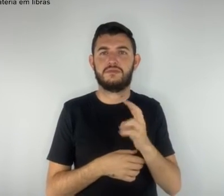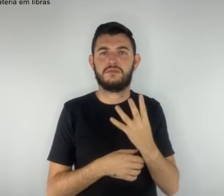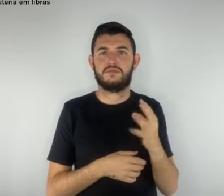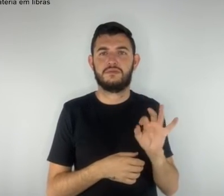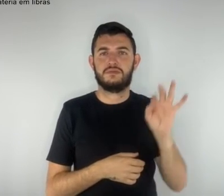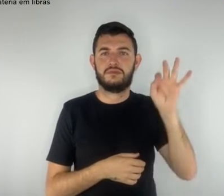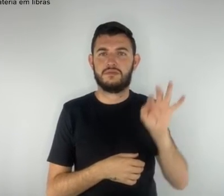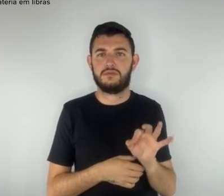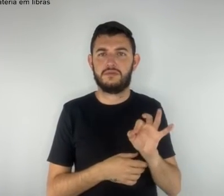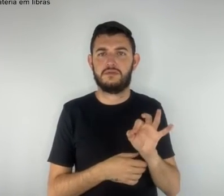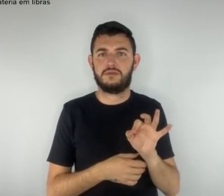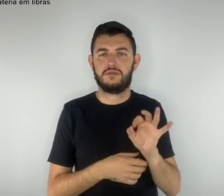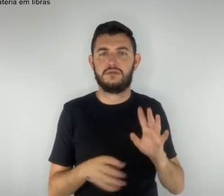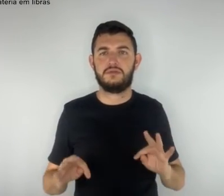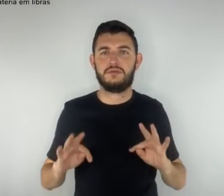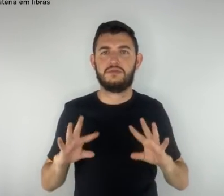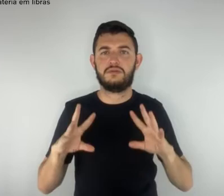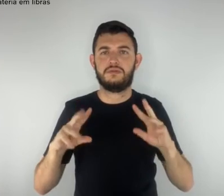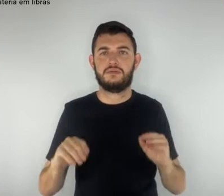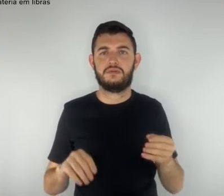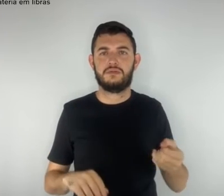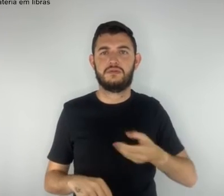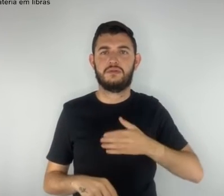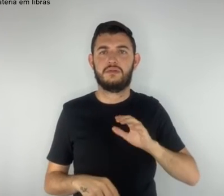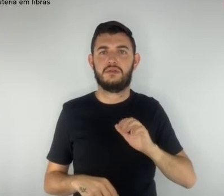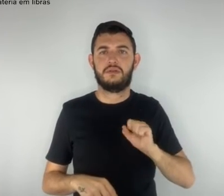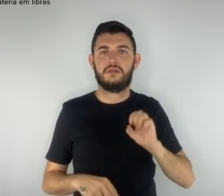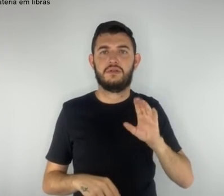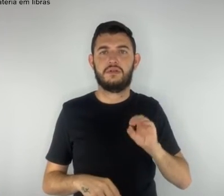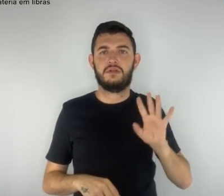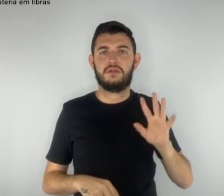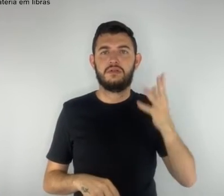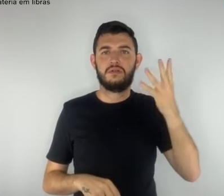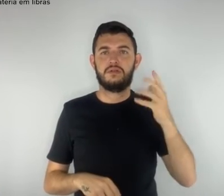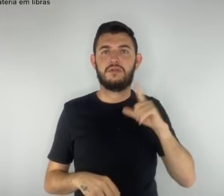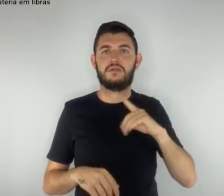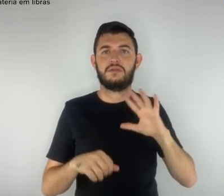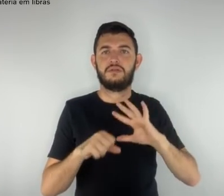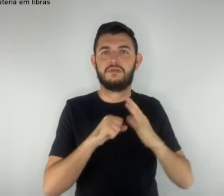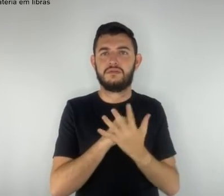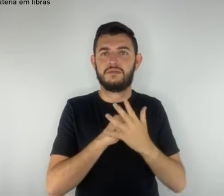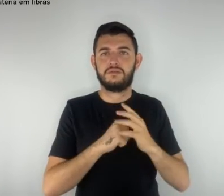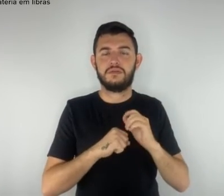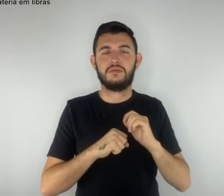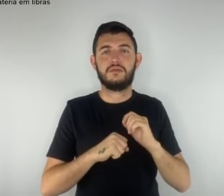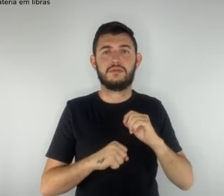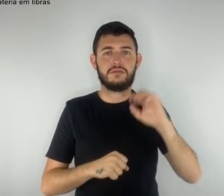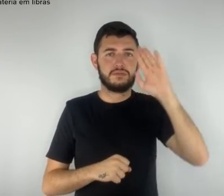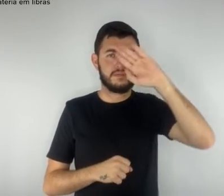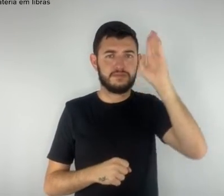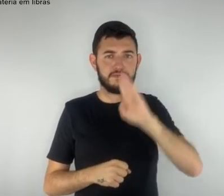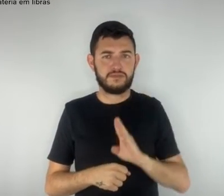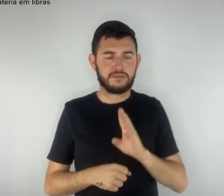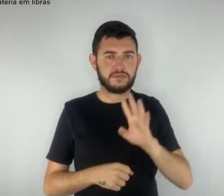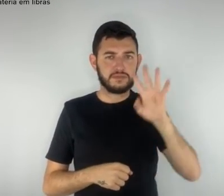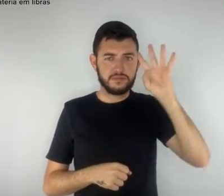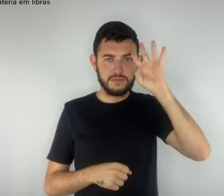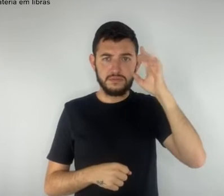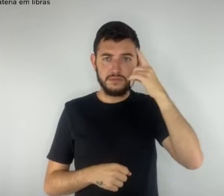5,54% de todos os novos casos de Covid-19 do país na quarta-feira, 1º. De acordo